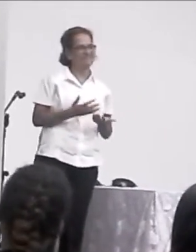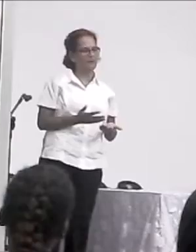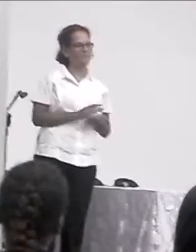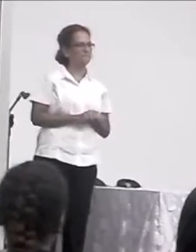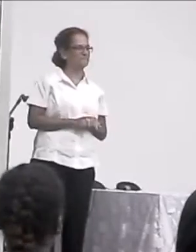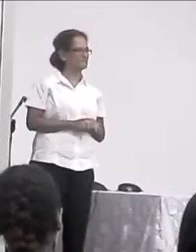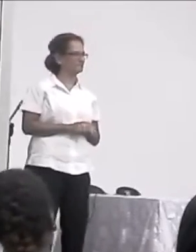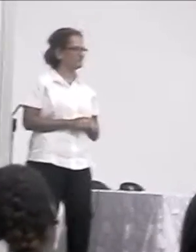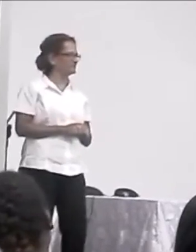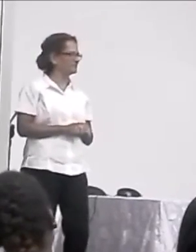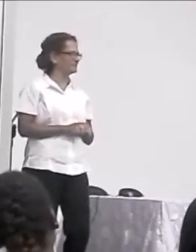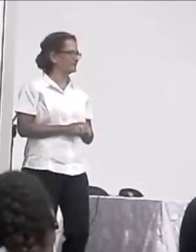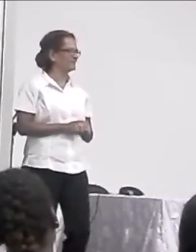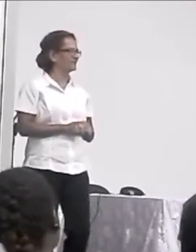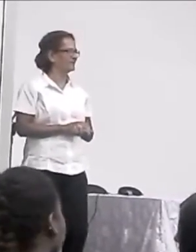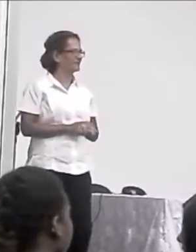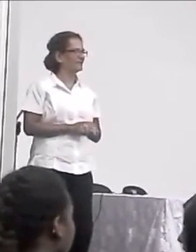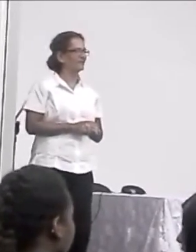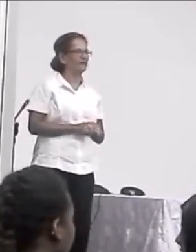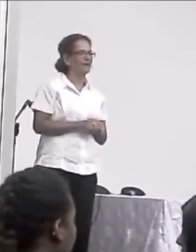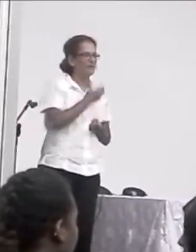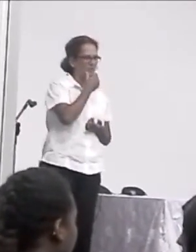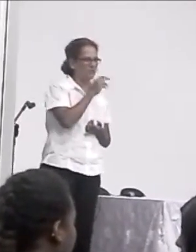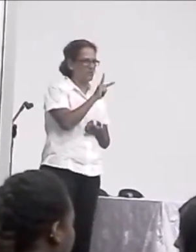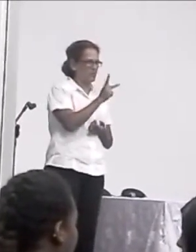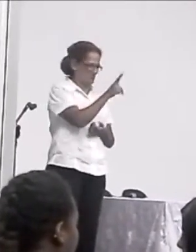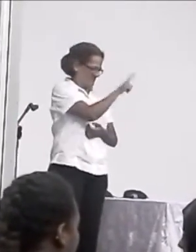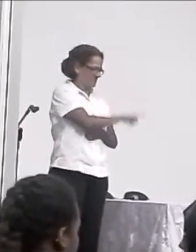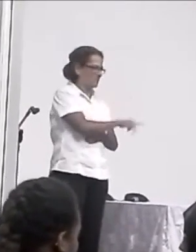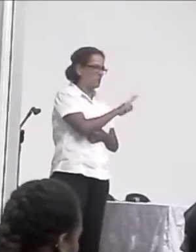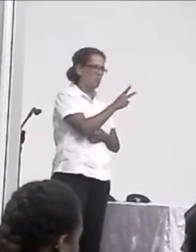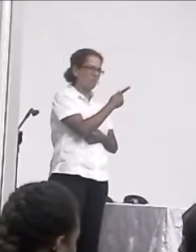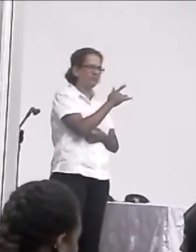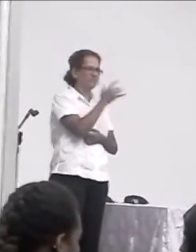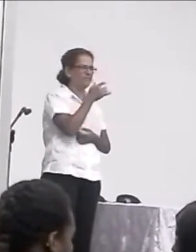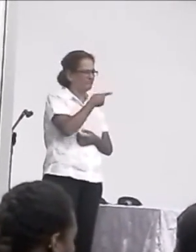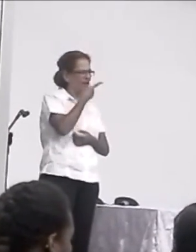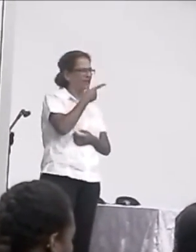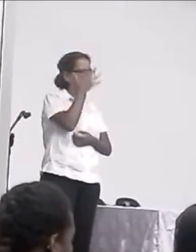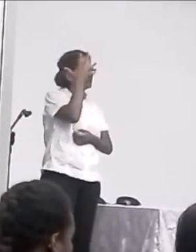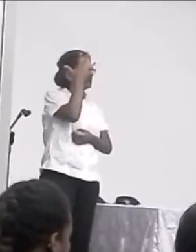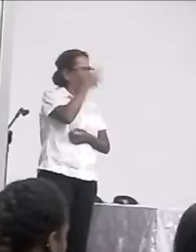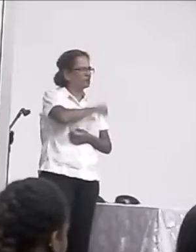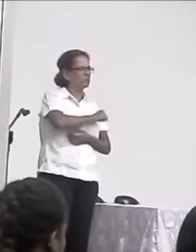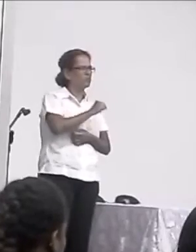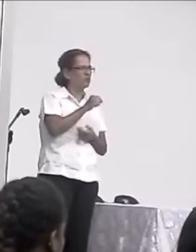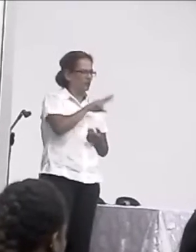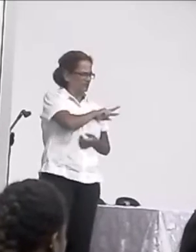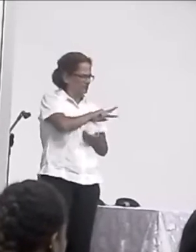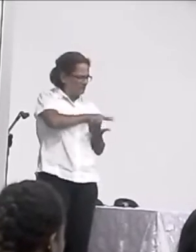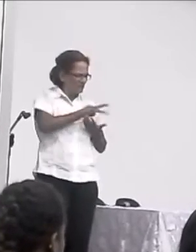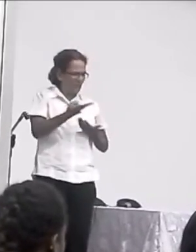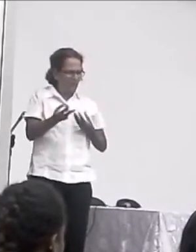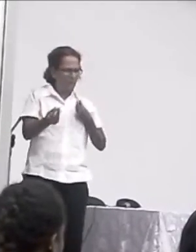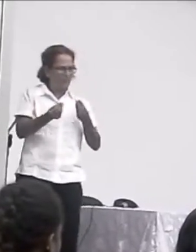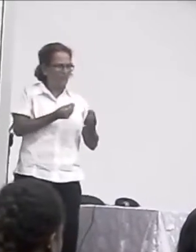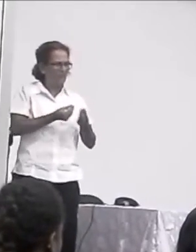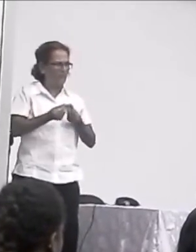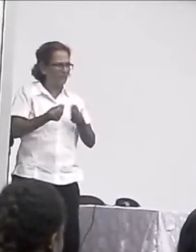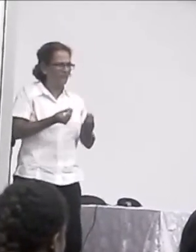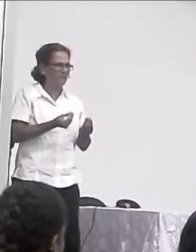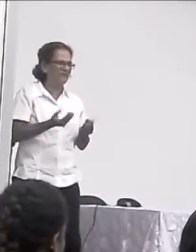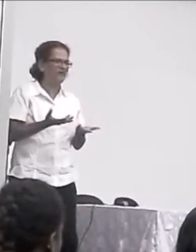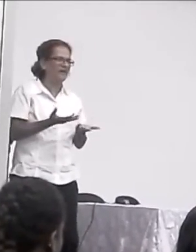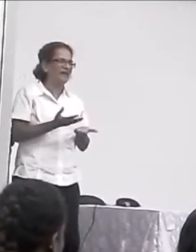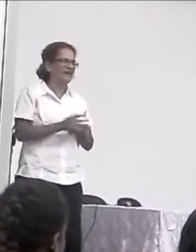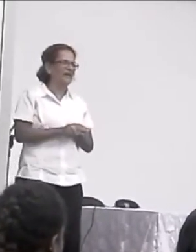aquela coisa linda do Wilhelm von Humboldt? Linda, mas talvez linda demais. Só inovação não é possível hoje, a